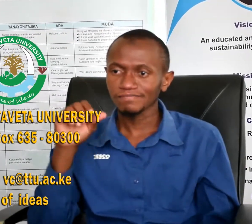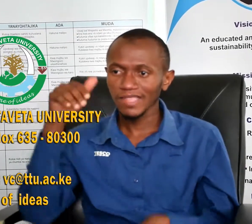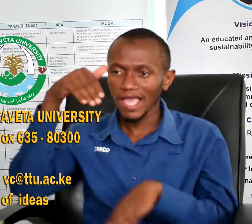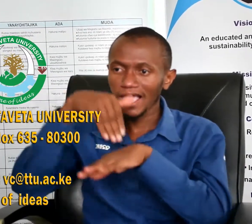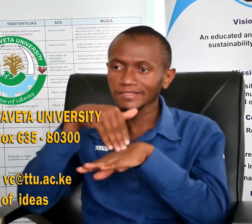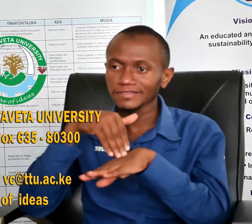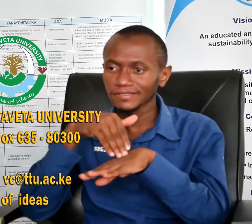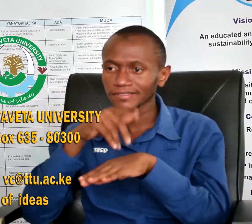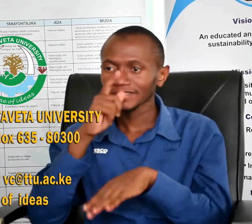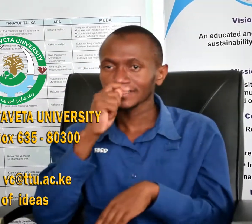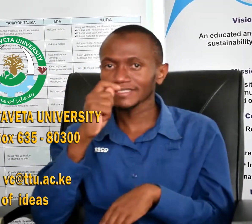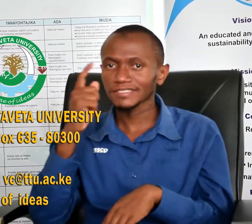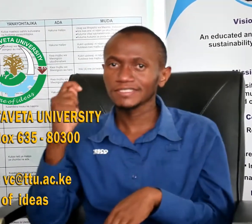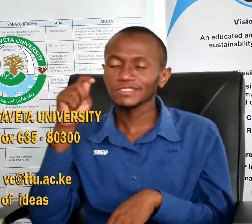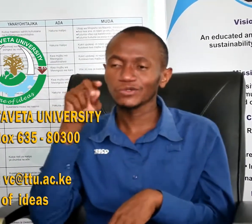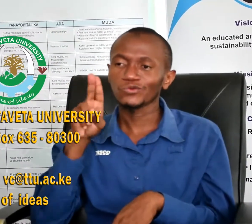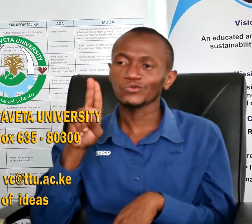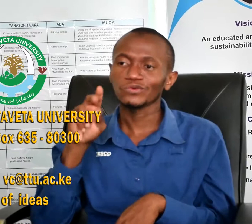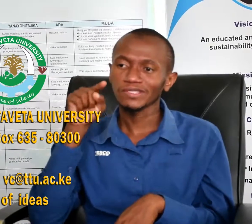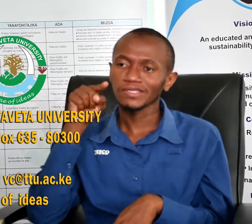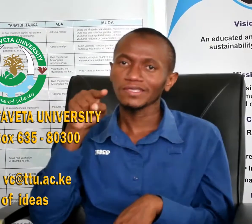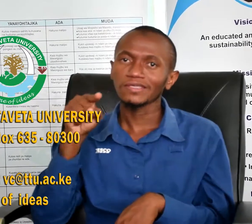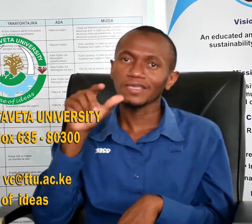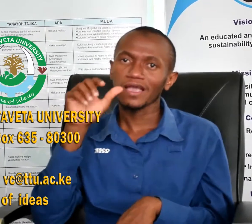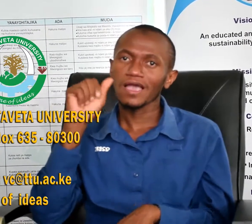vc@ttu.ac.ke, tovuti